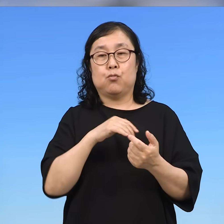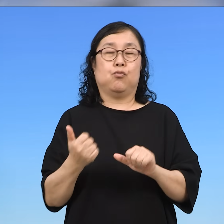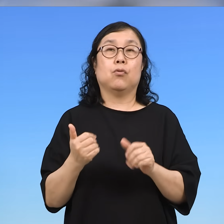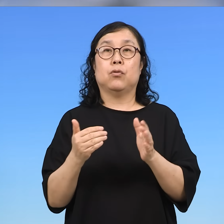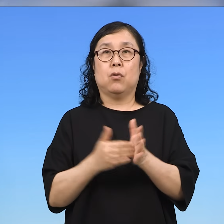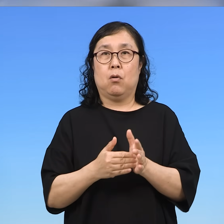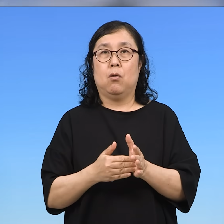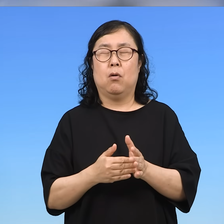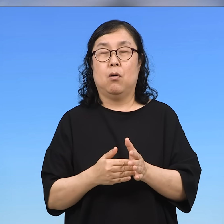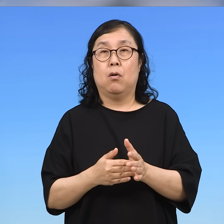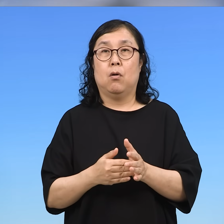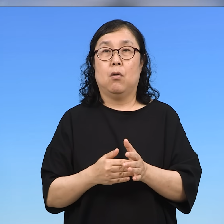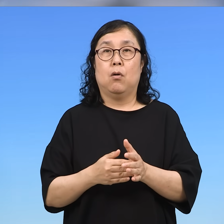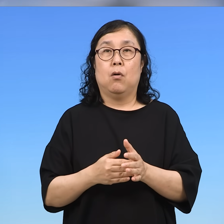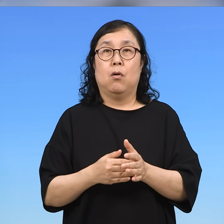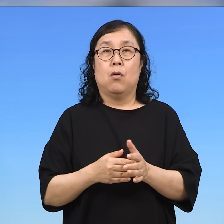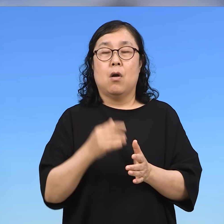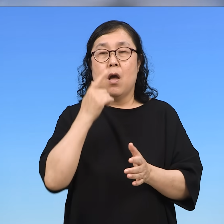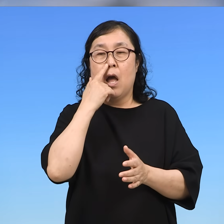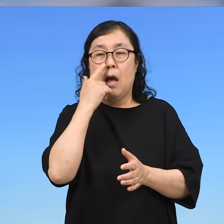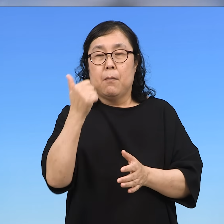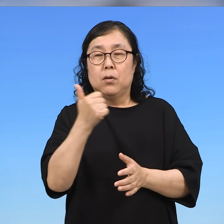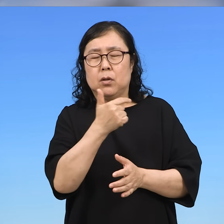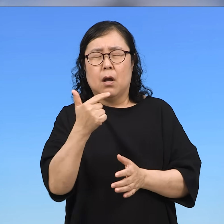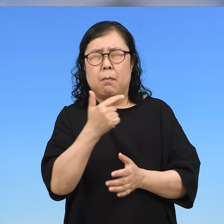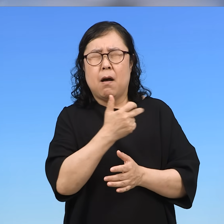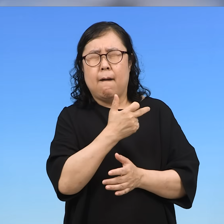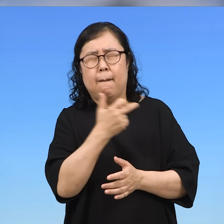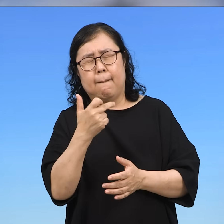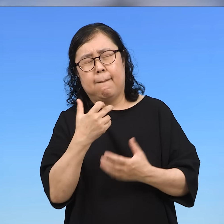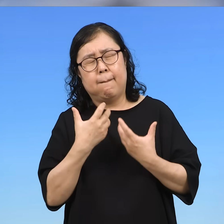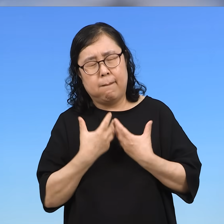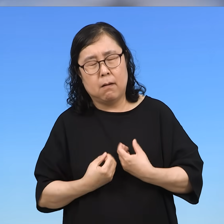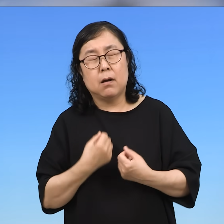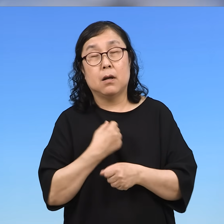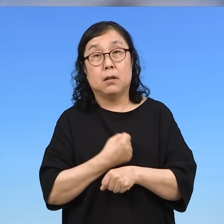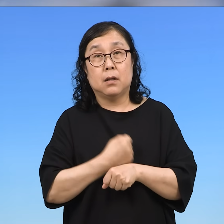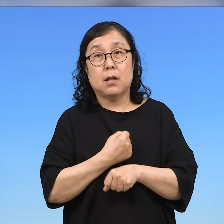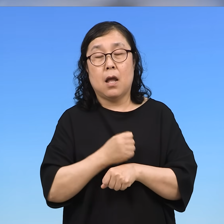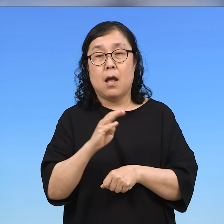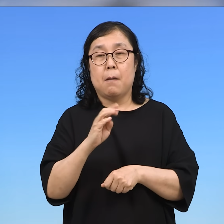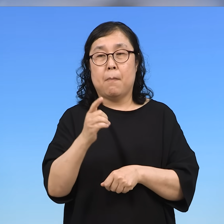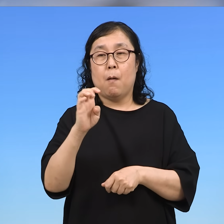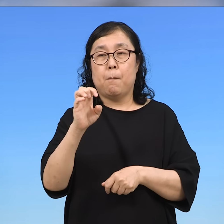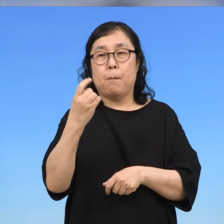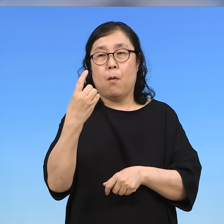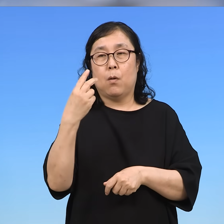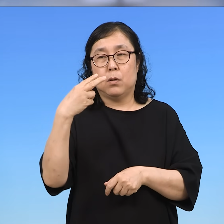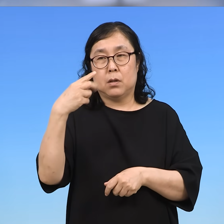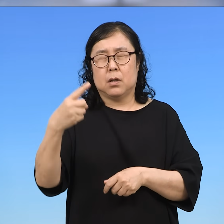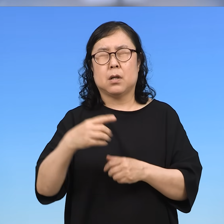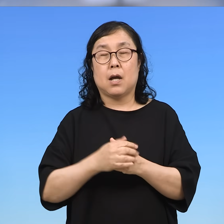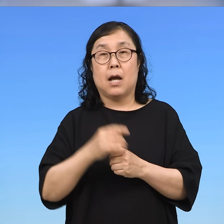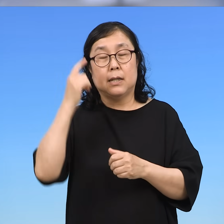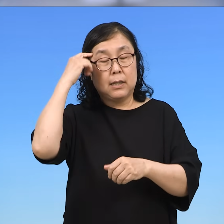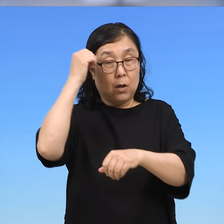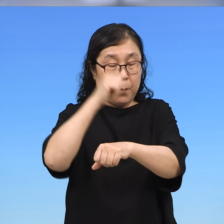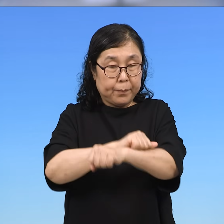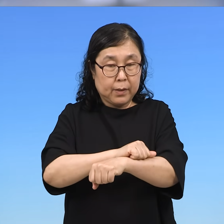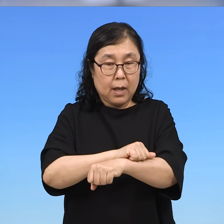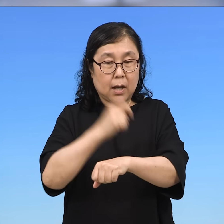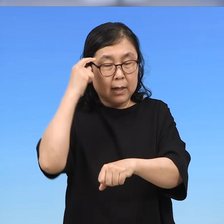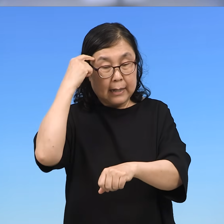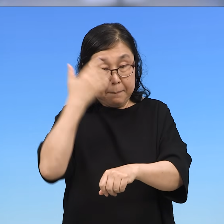거예요. 세상에 여러분, 아비로서 이것보다 더 절망이 있겠습니까? 그런데 이 버포드가 지혜로운 게 뭡니까? 그